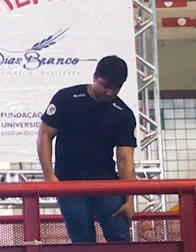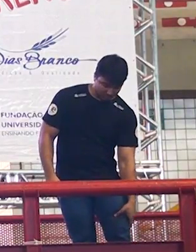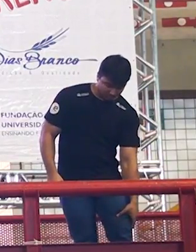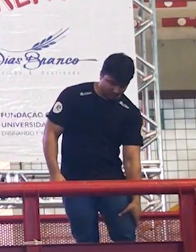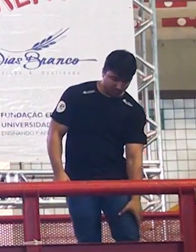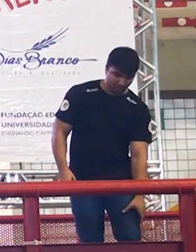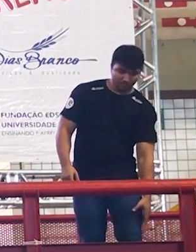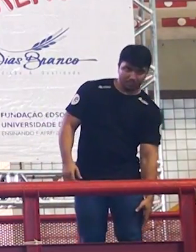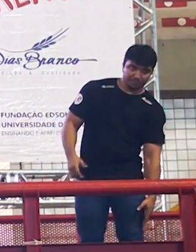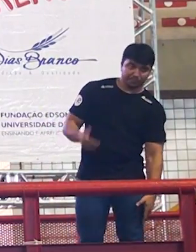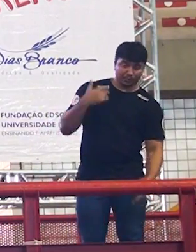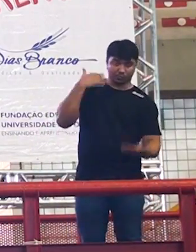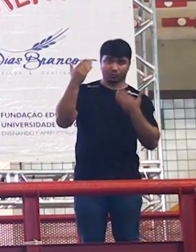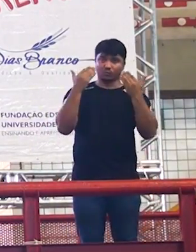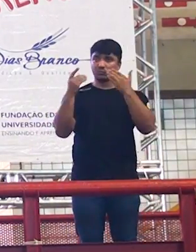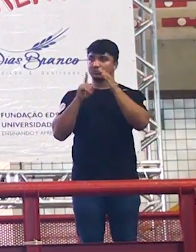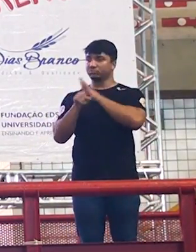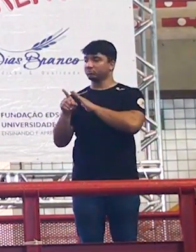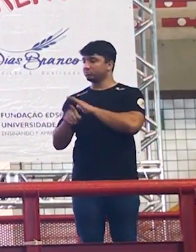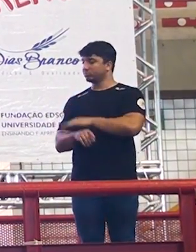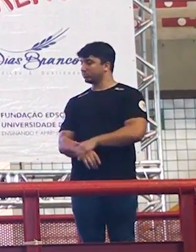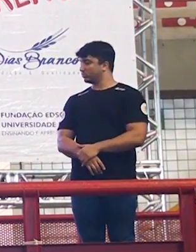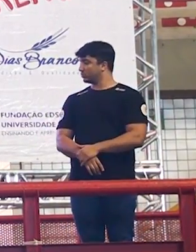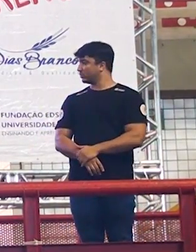Alguma dúvida?